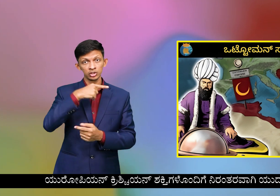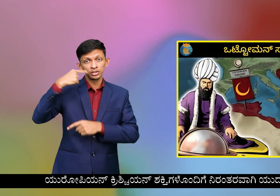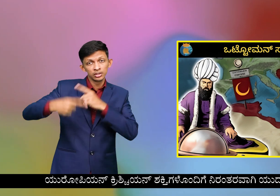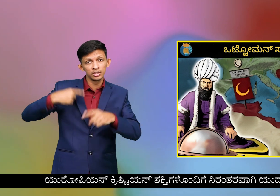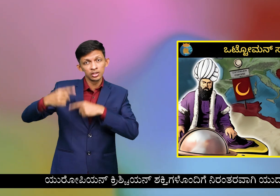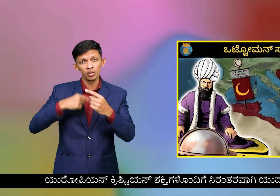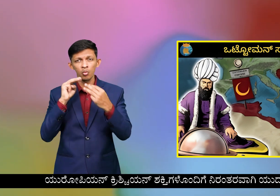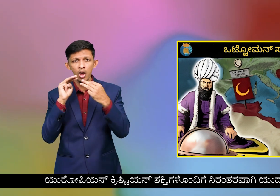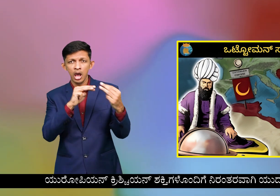ಶಕ್ತಿಗಳೊಂದಿಗೆ ನಿರಂತರವಾಗಿ